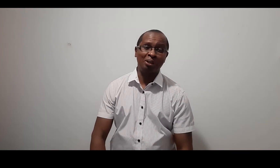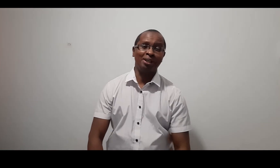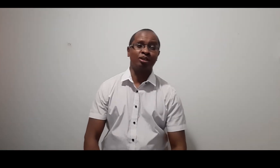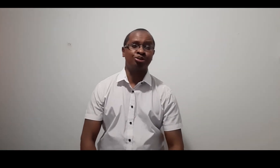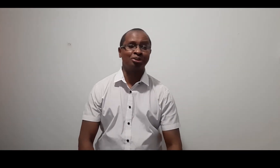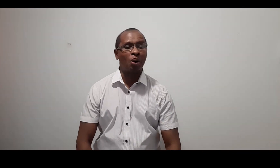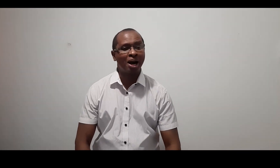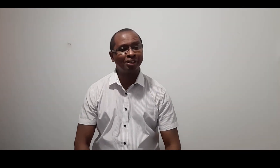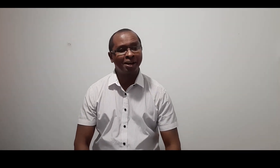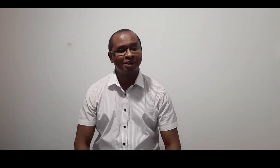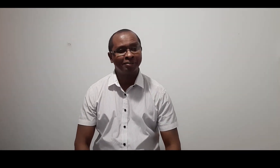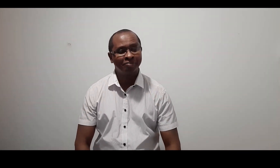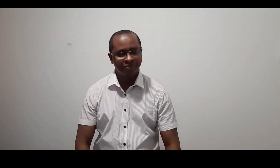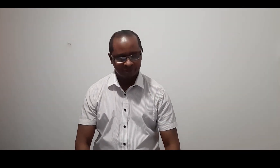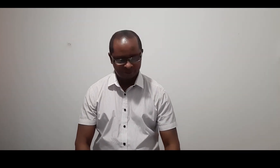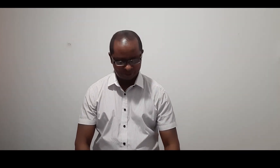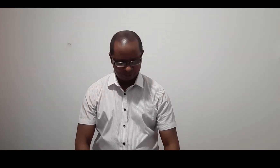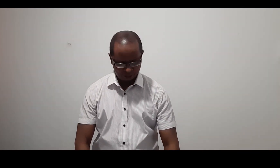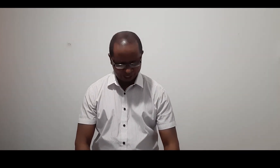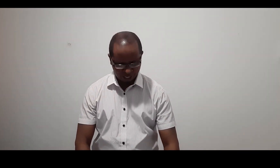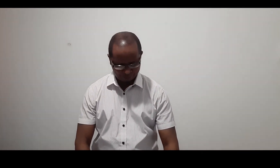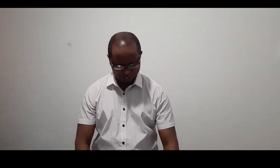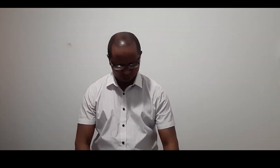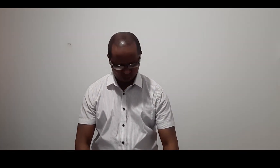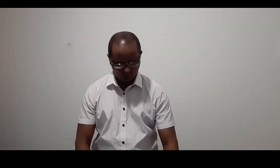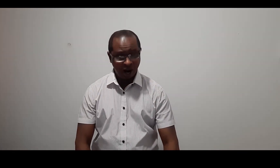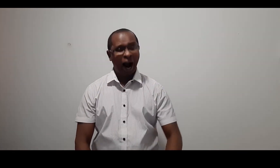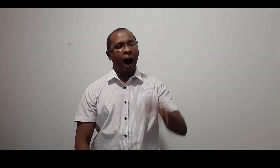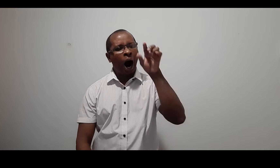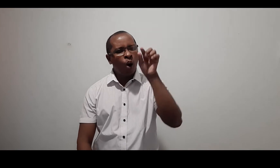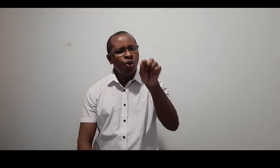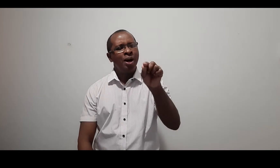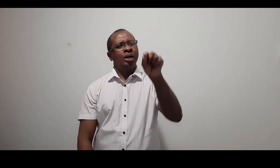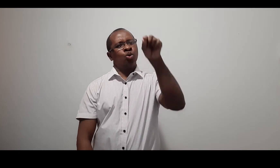Sarobidy ny fonao ry havana. Ny mahasarobidy azy de zao, ao no